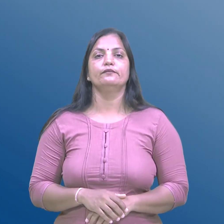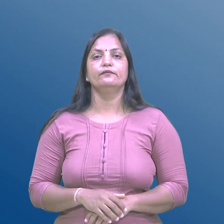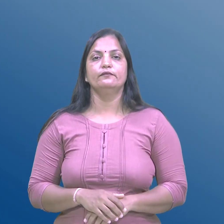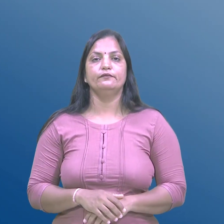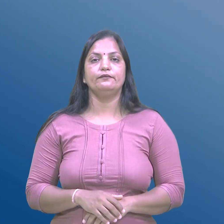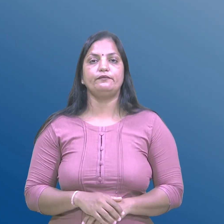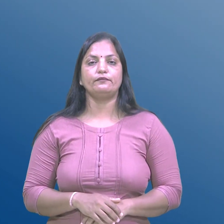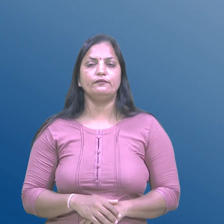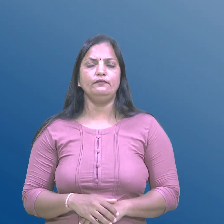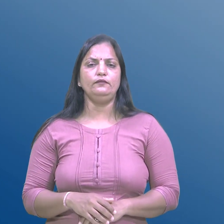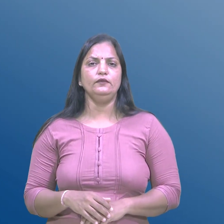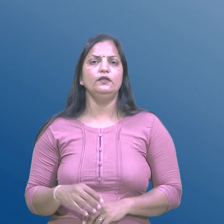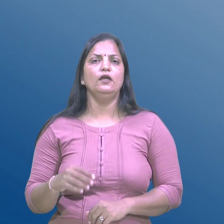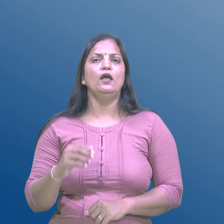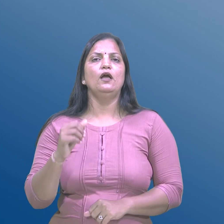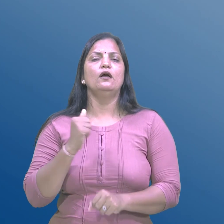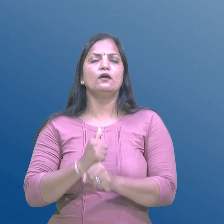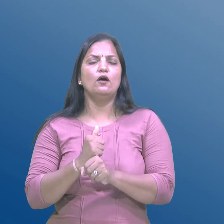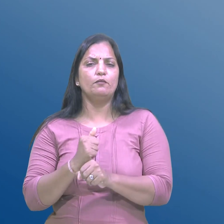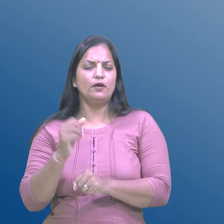અધિકૃત સત્તામંડળ દ્વારા નિમવામાં આવેલ